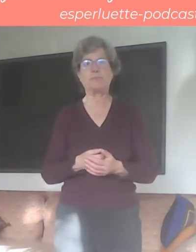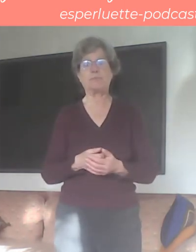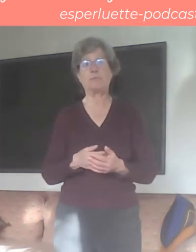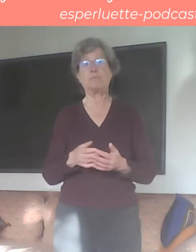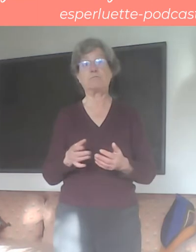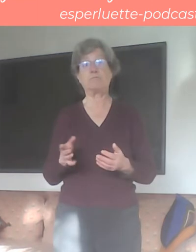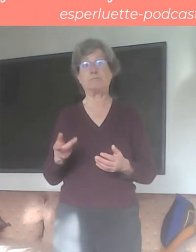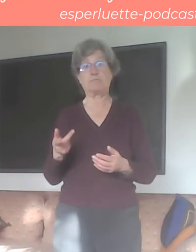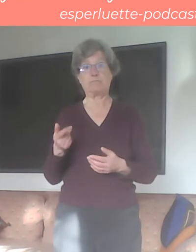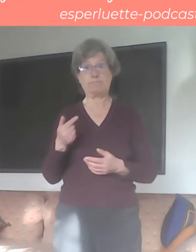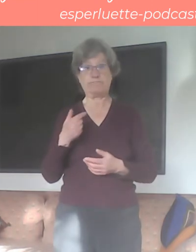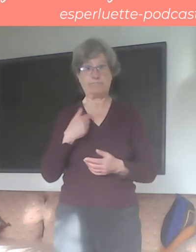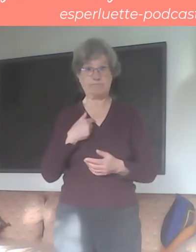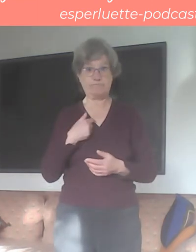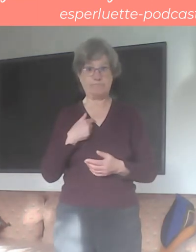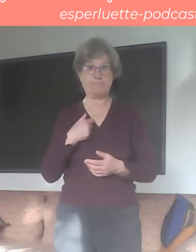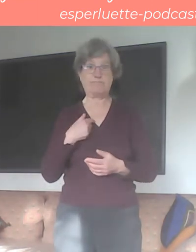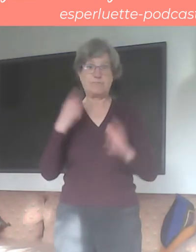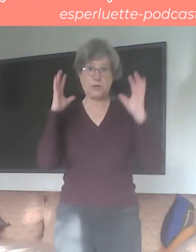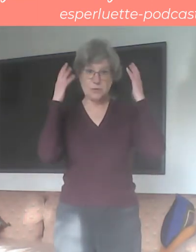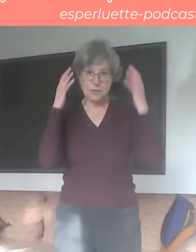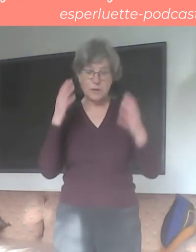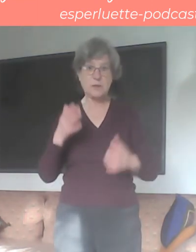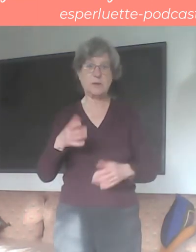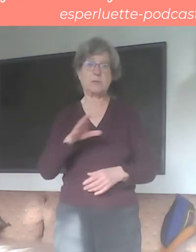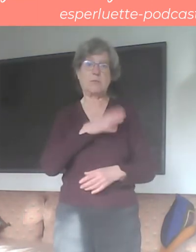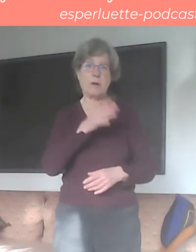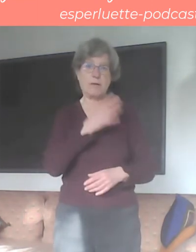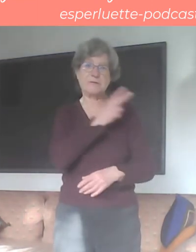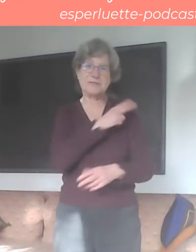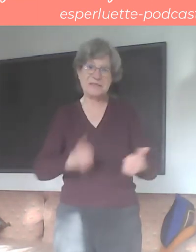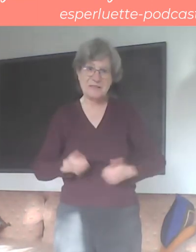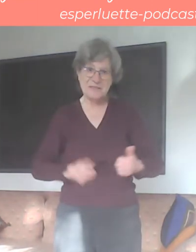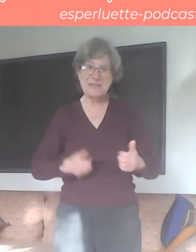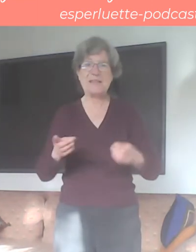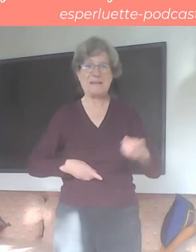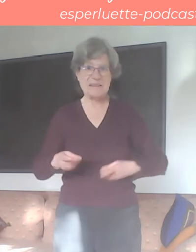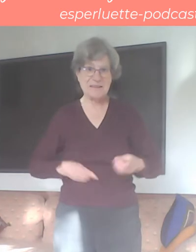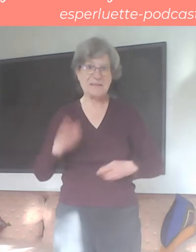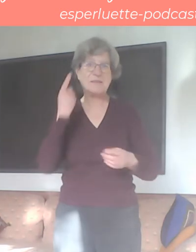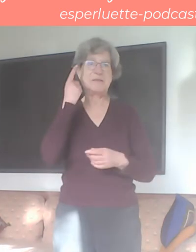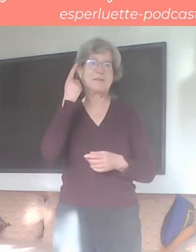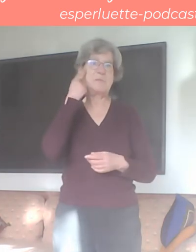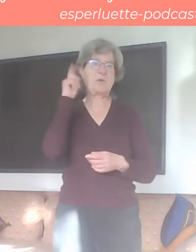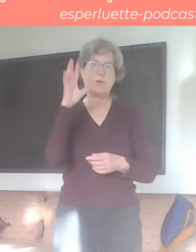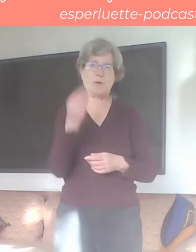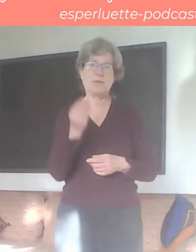à l'information gratuite qui fait partie de ce qui nous construit, nous entendant, dans l'implicite et dans les hypothèses.